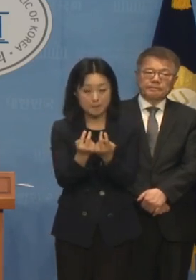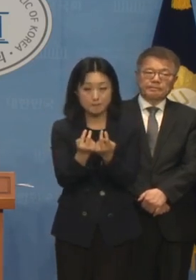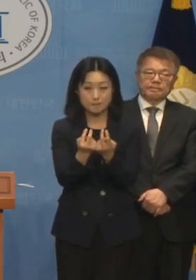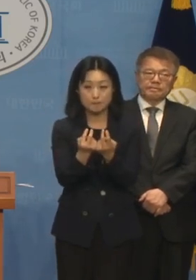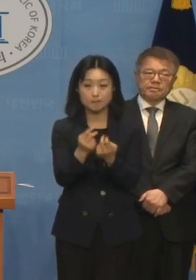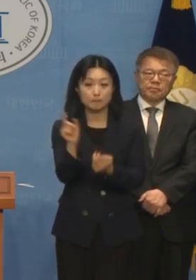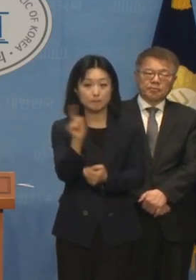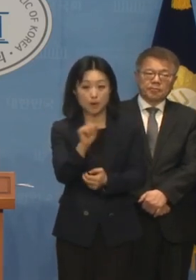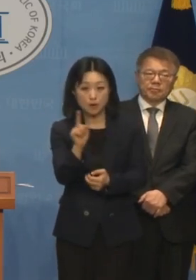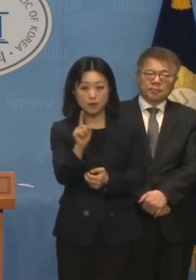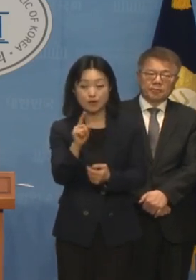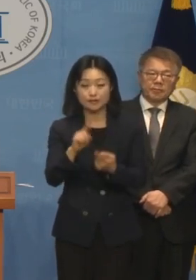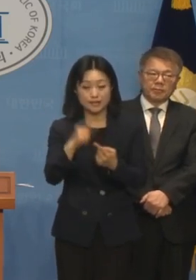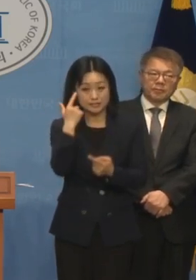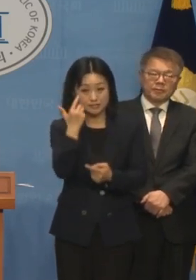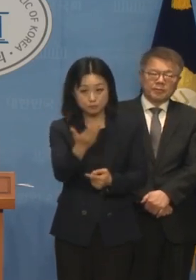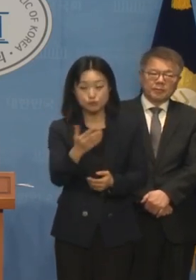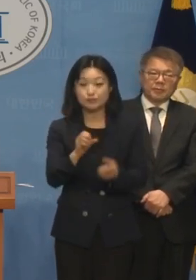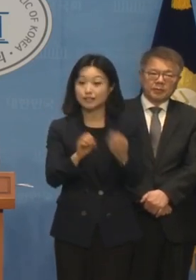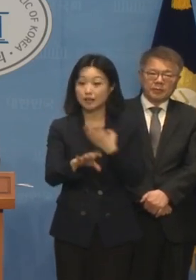선택된 안은